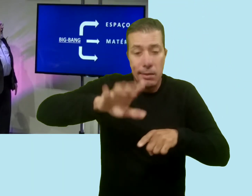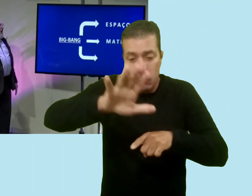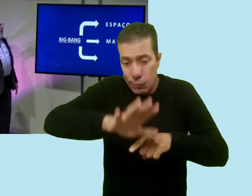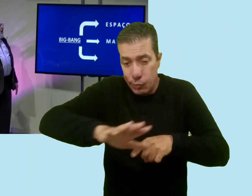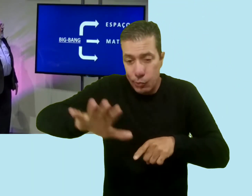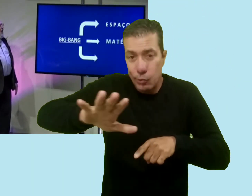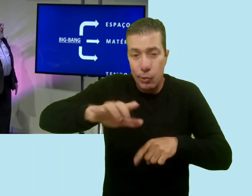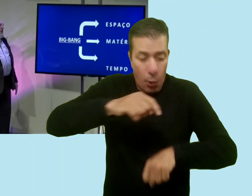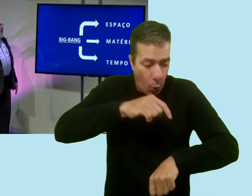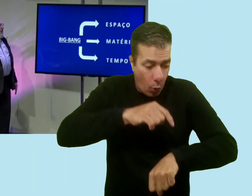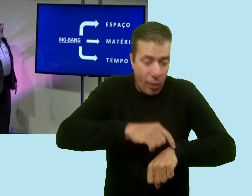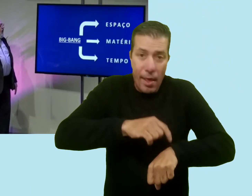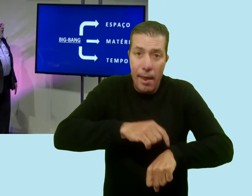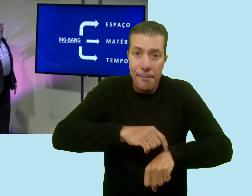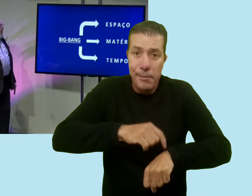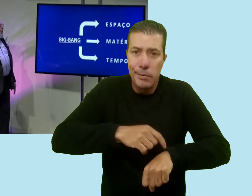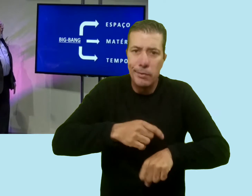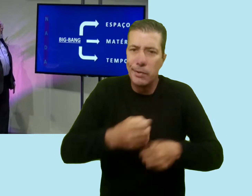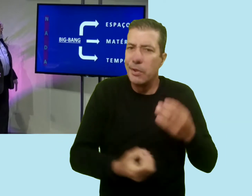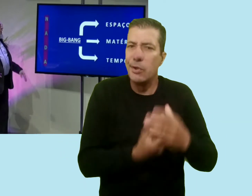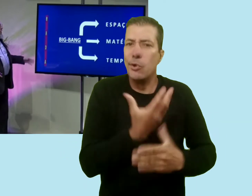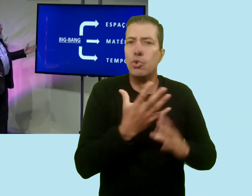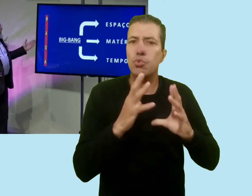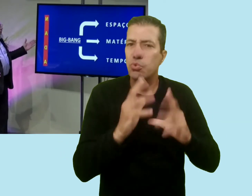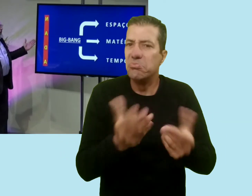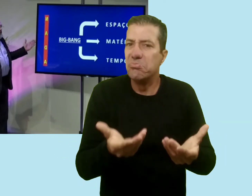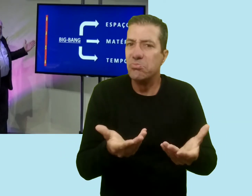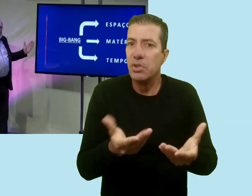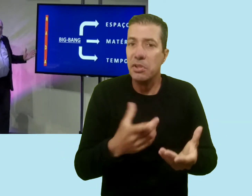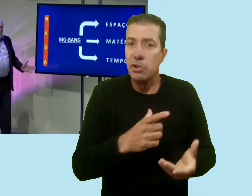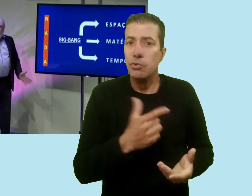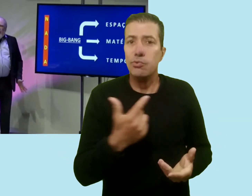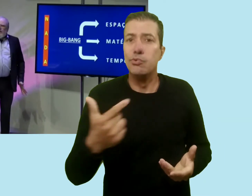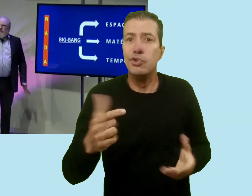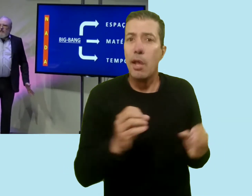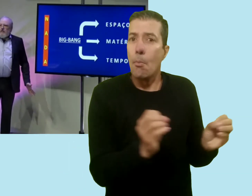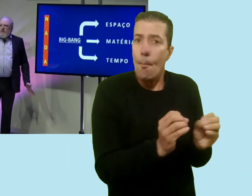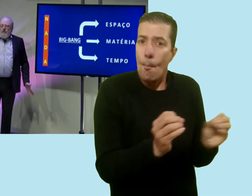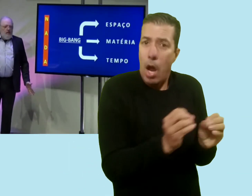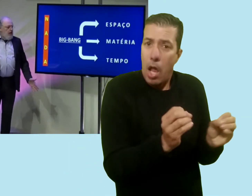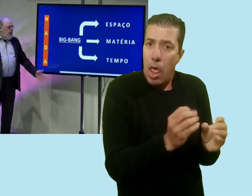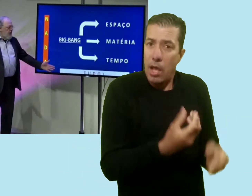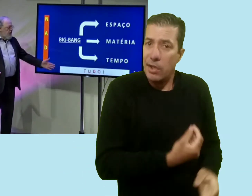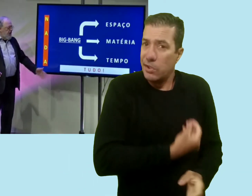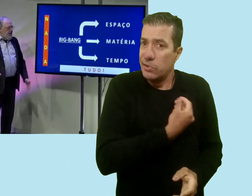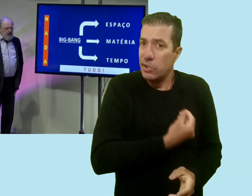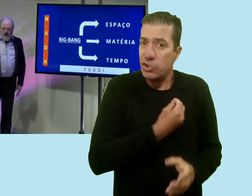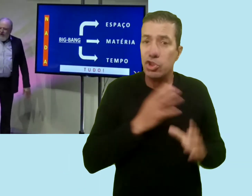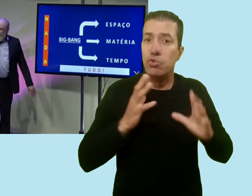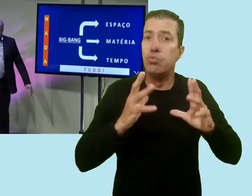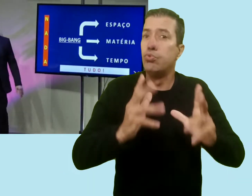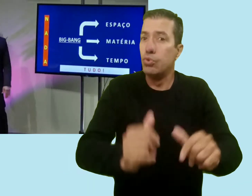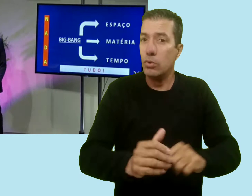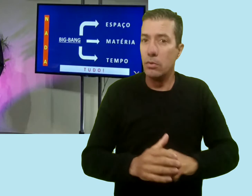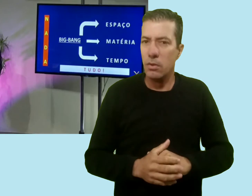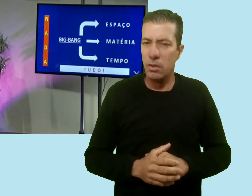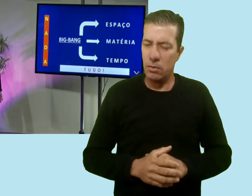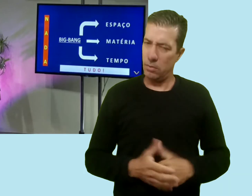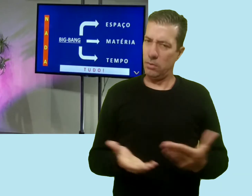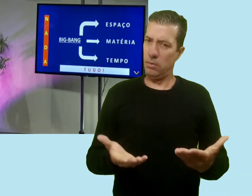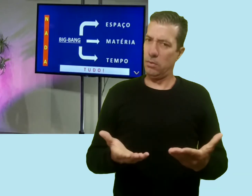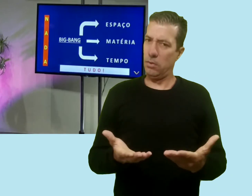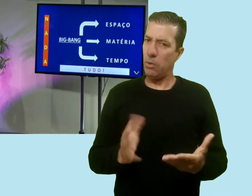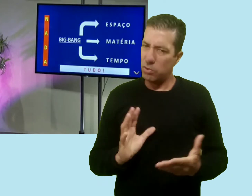a matéria, criou o tempo, quando não existia nada. E passou a existir